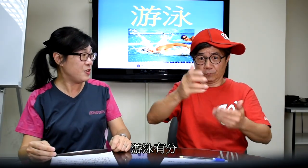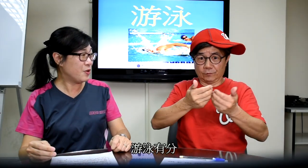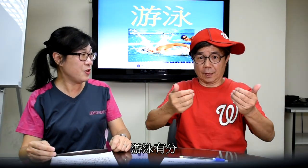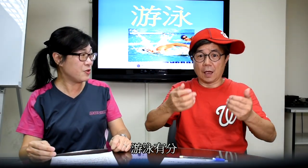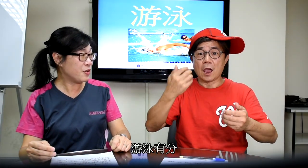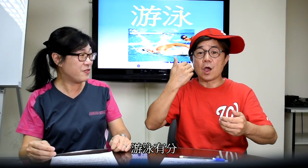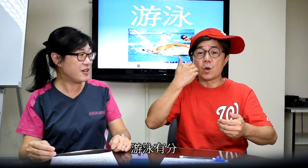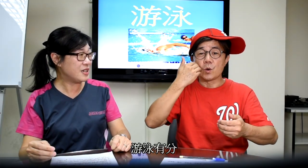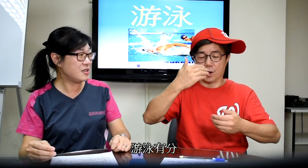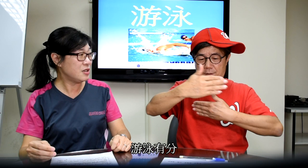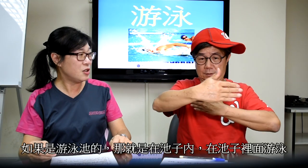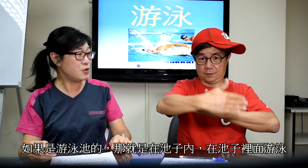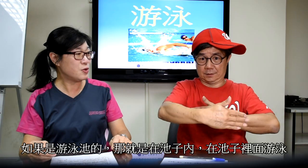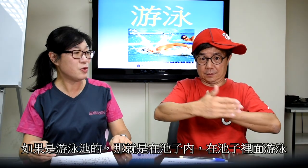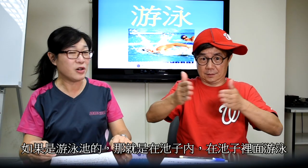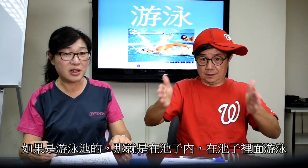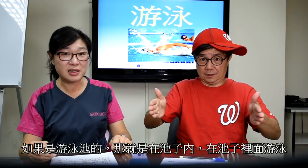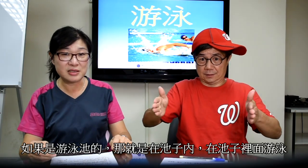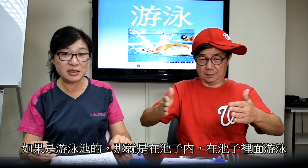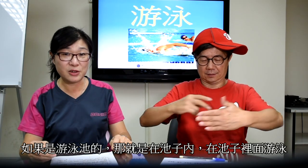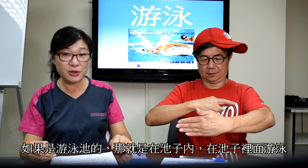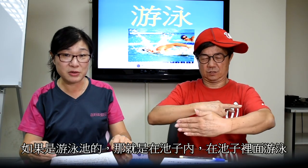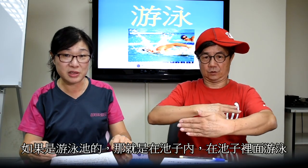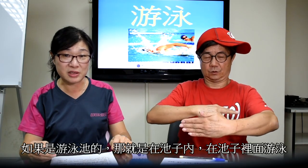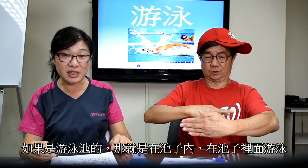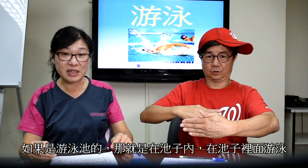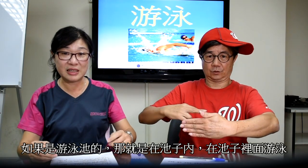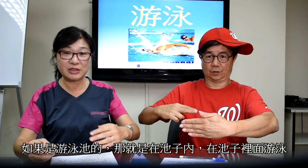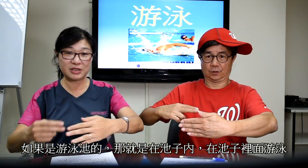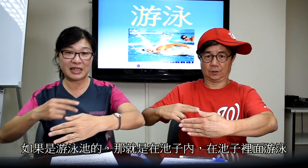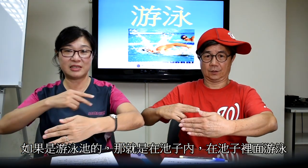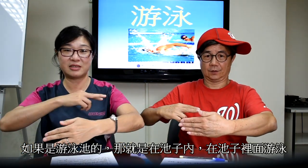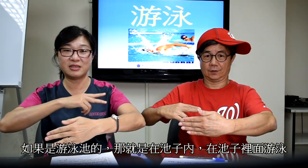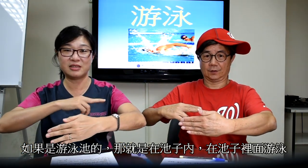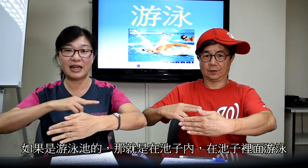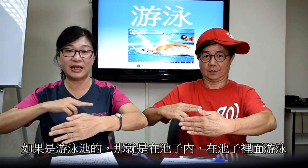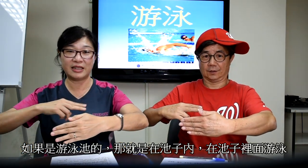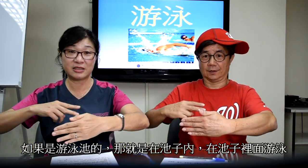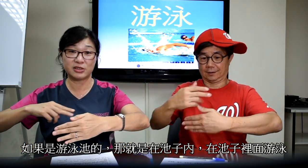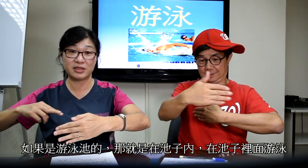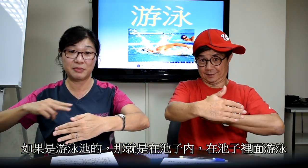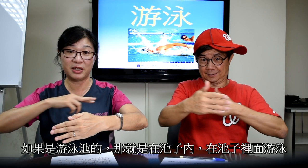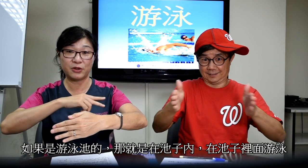游泳有分，如果是游泳池的，那就是在池子内，池子里面游